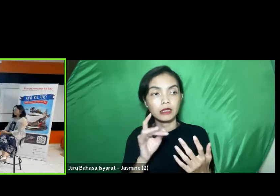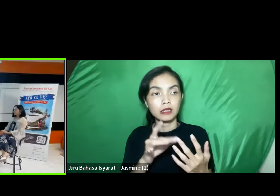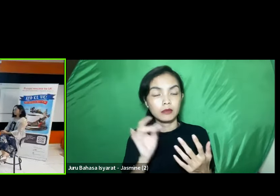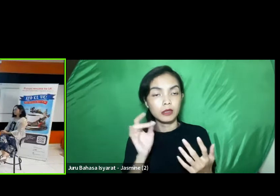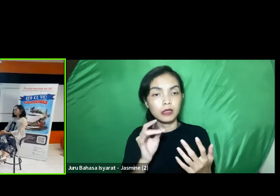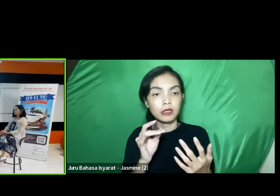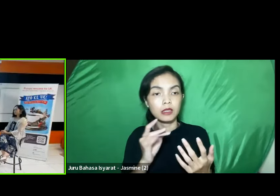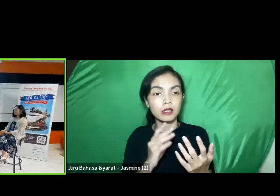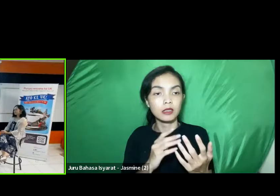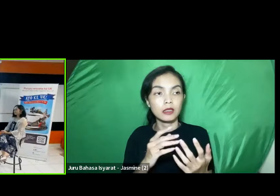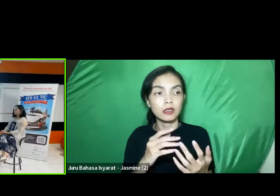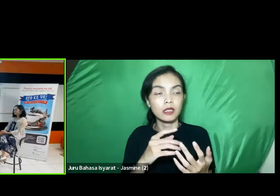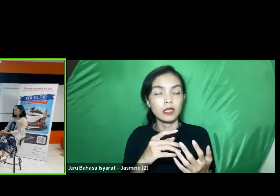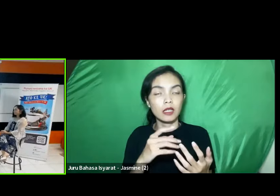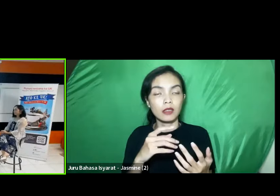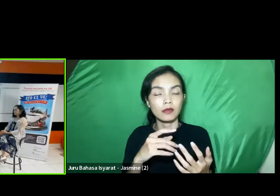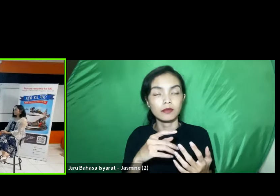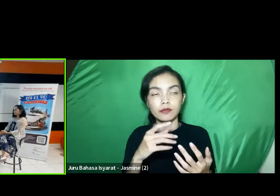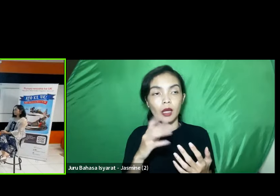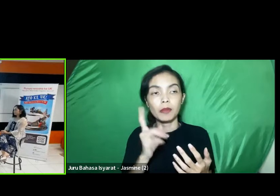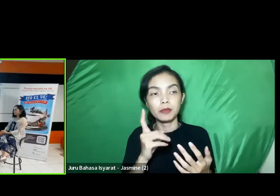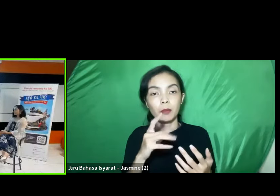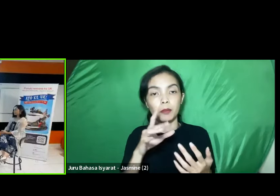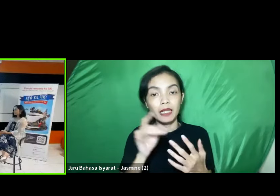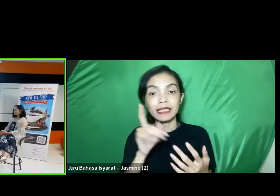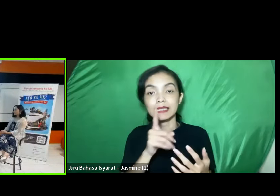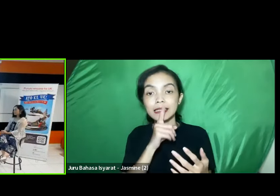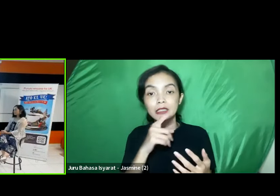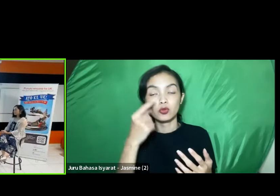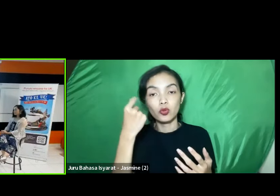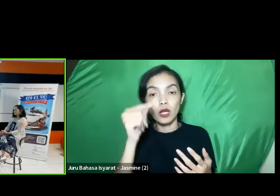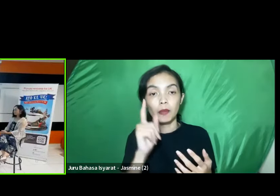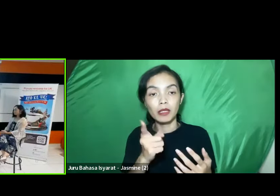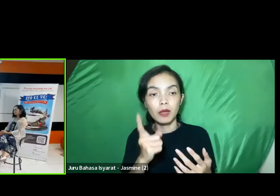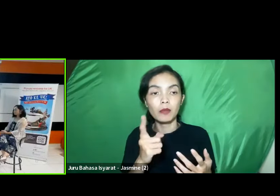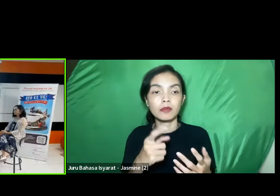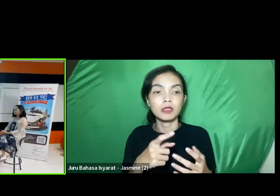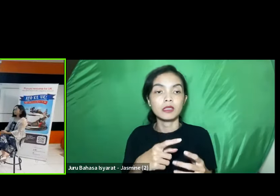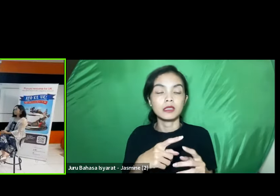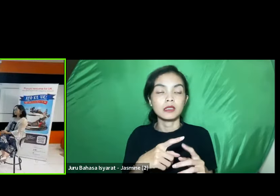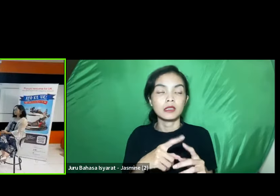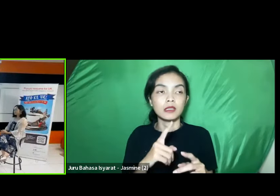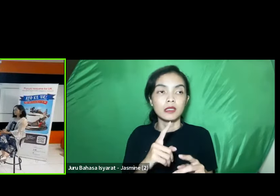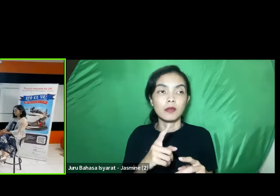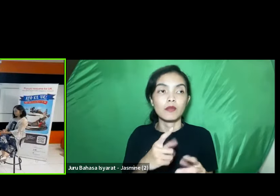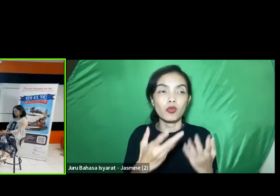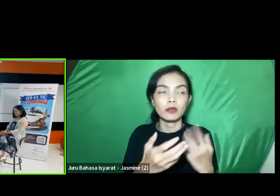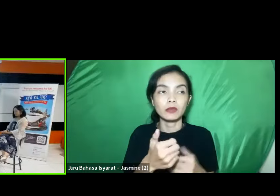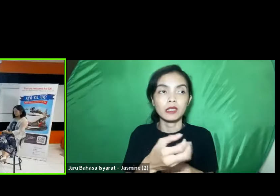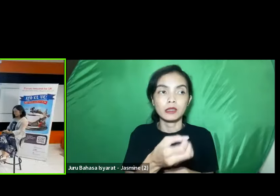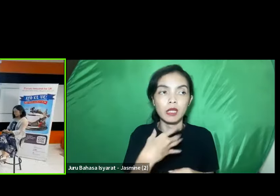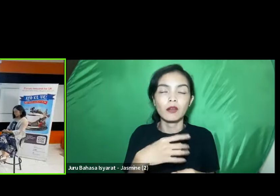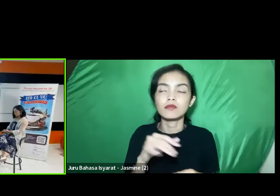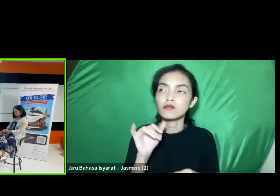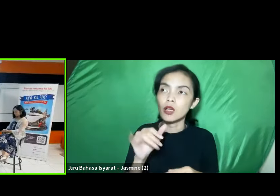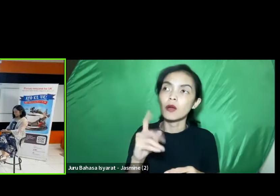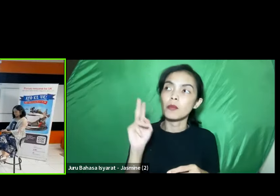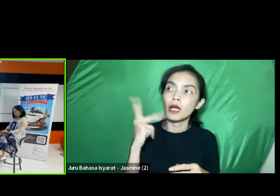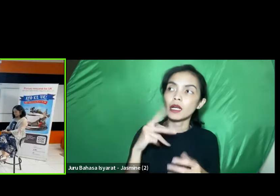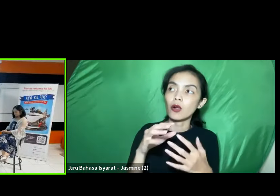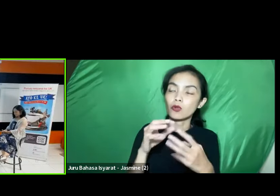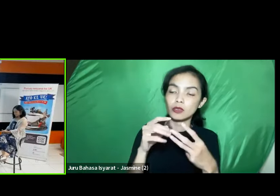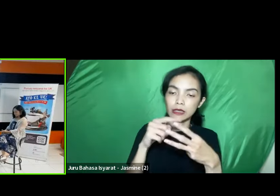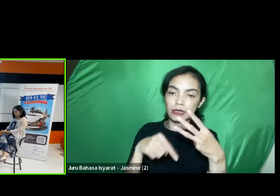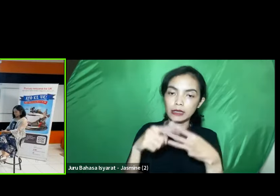ditanya soal reason to study in the UK Nanti kalian tinggal jawab bahwa Oh ya kemarin aku udah aku udah pesan kemarin aku udah pilih tiga